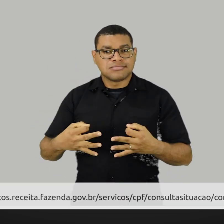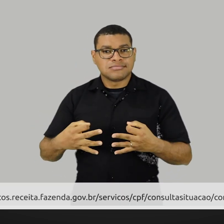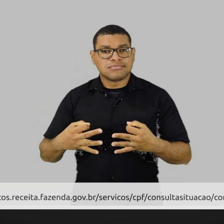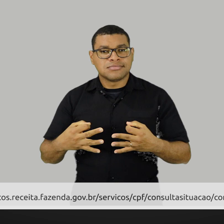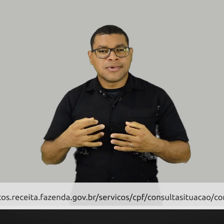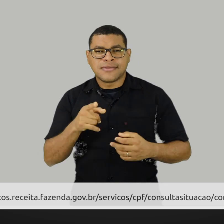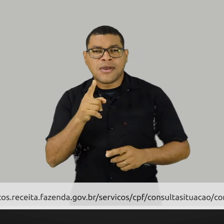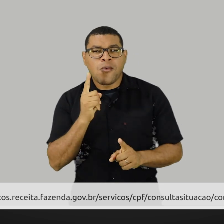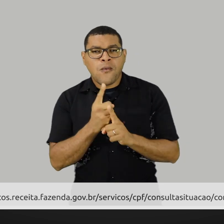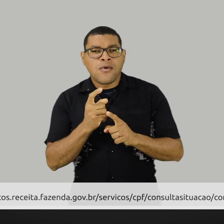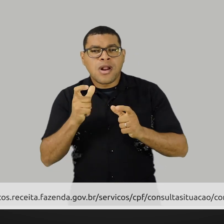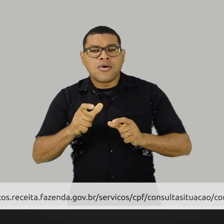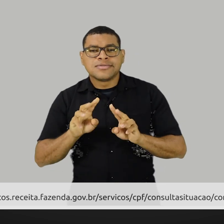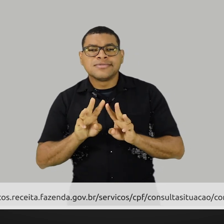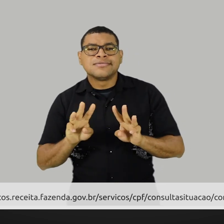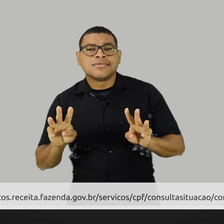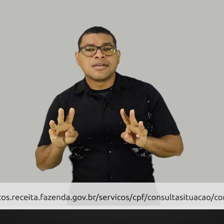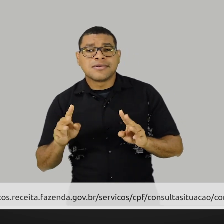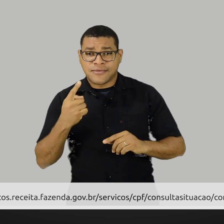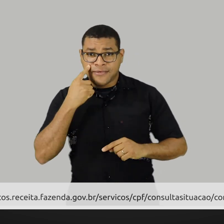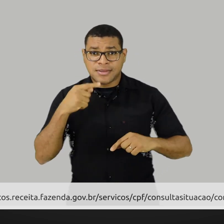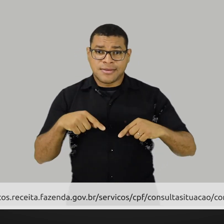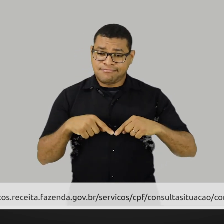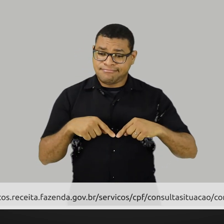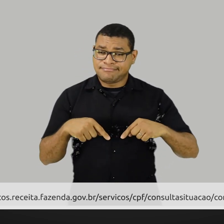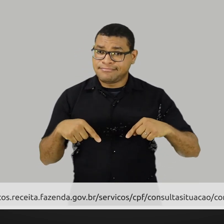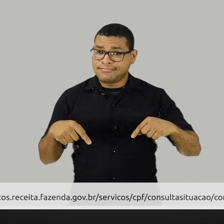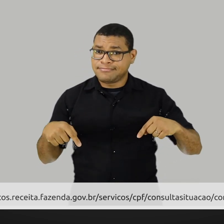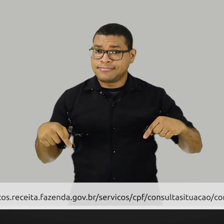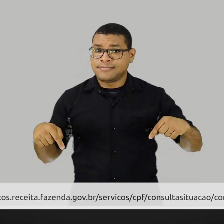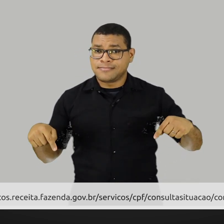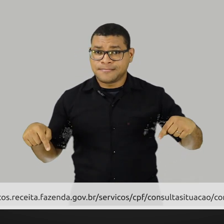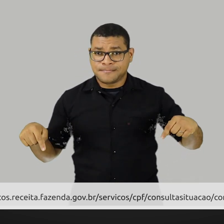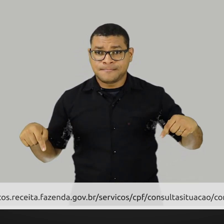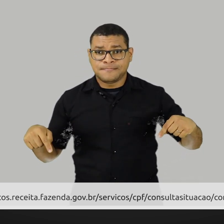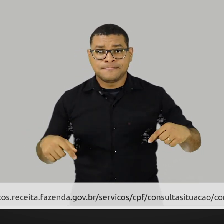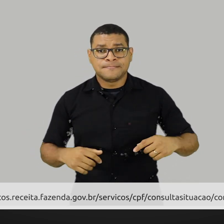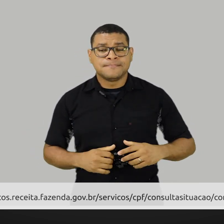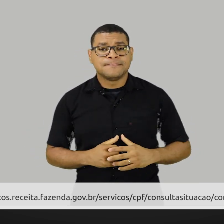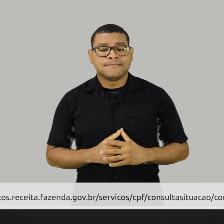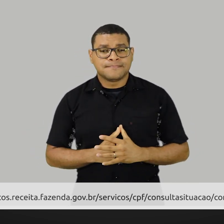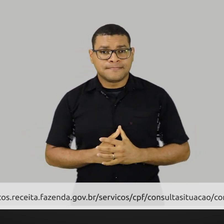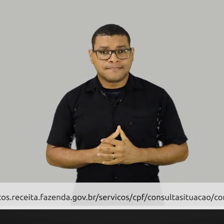https: Duas Barras serviços. Receita.